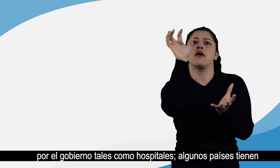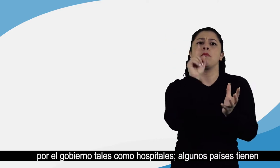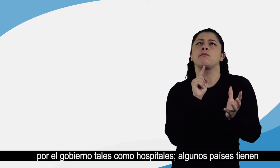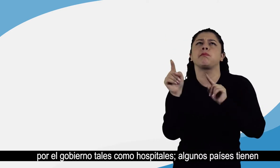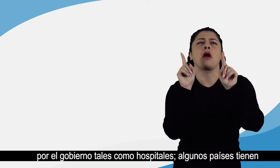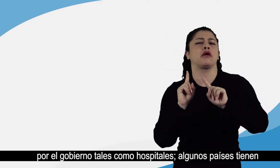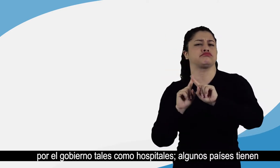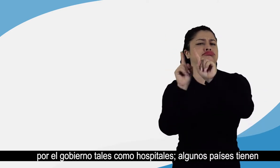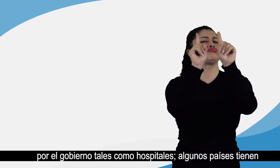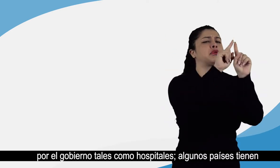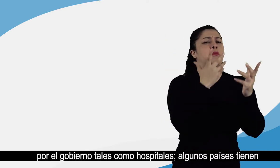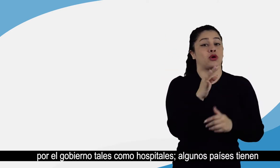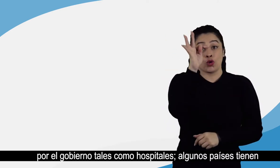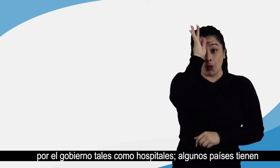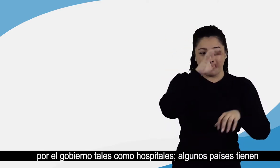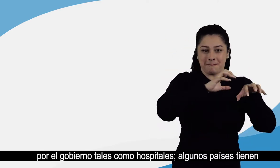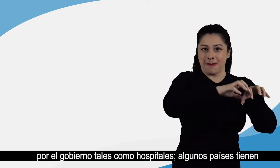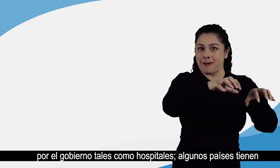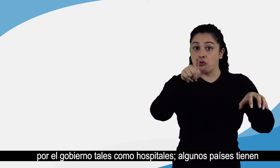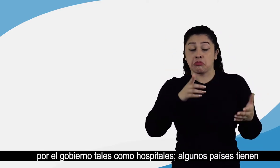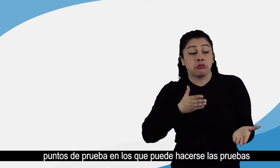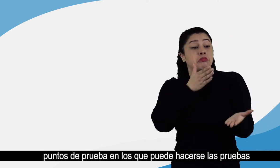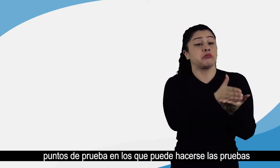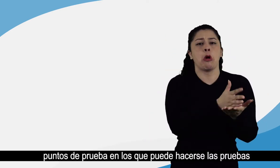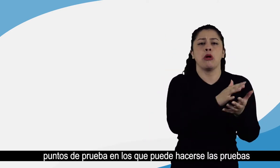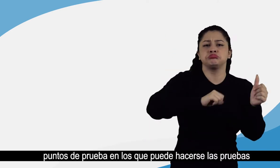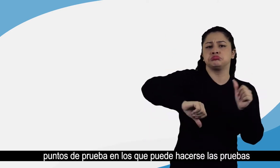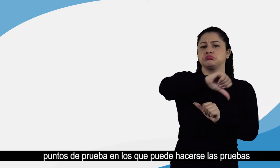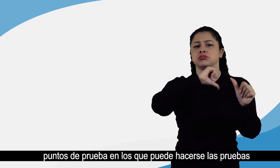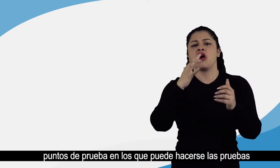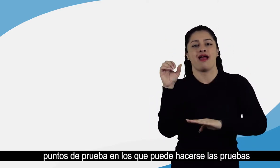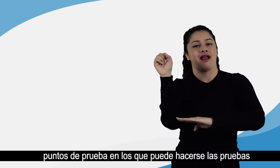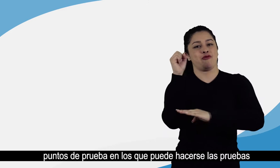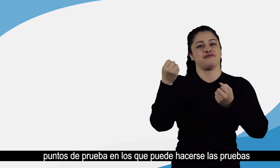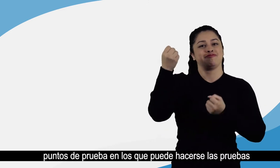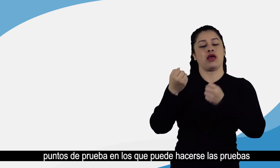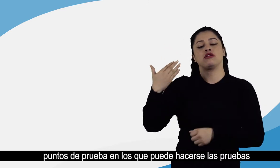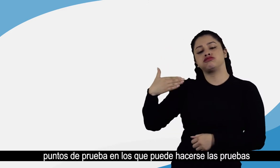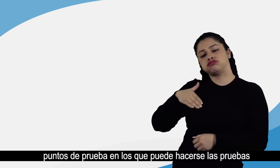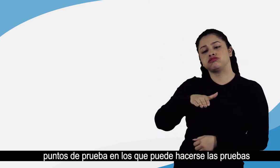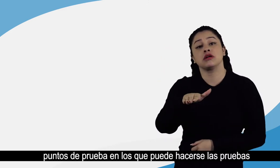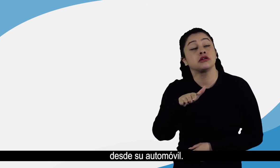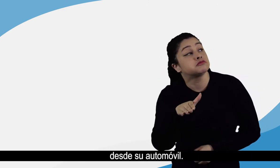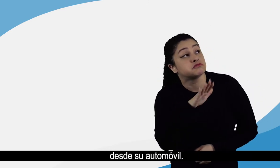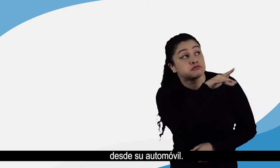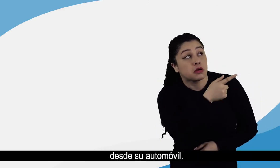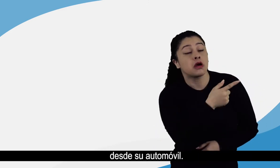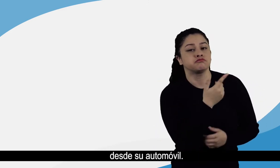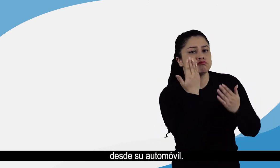hospitales Algunos países tienen puntos de prueba en los que pueden hacerse las pruebas desde su automóvil